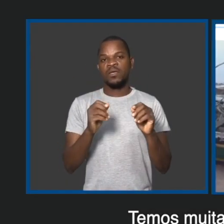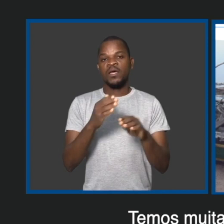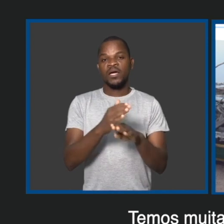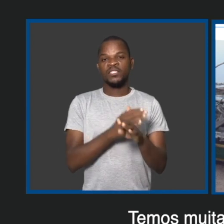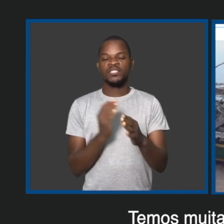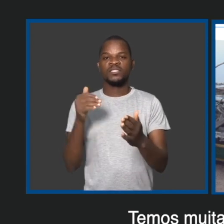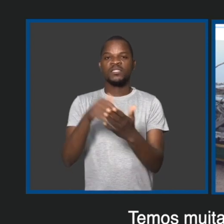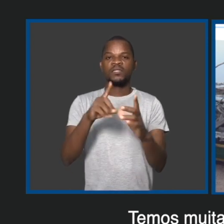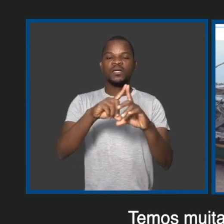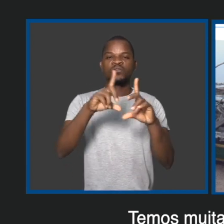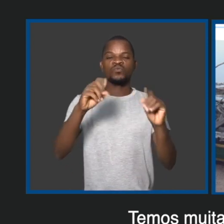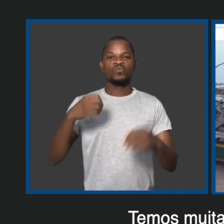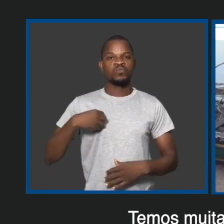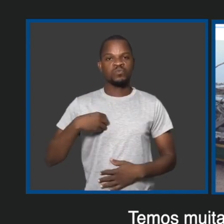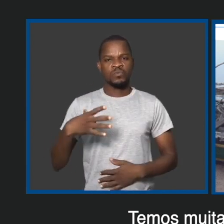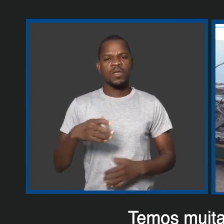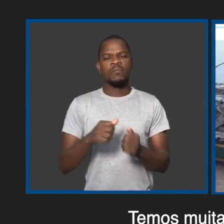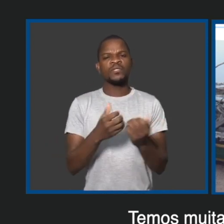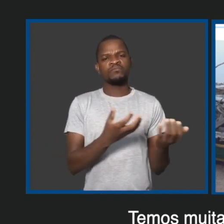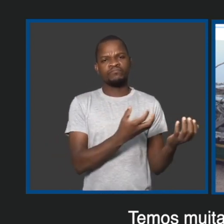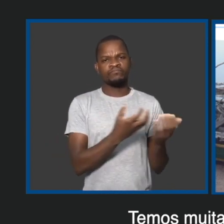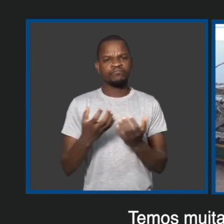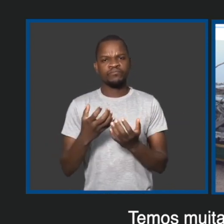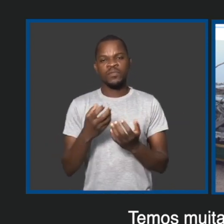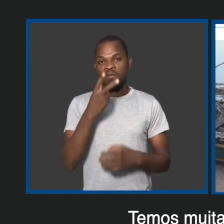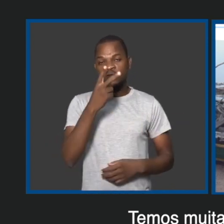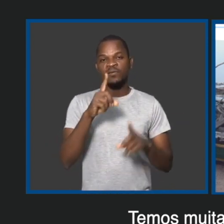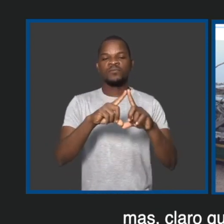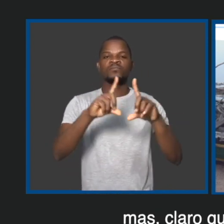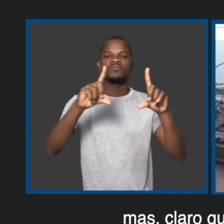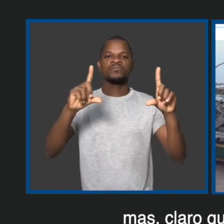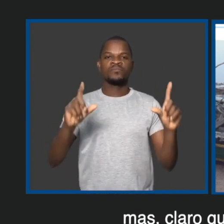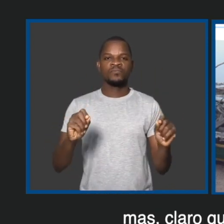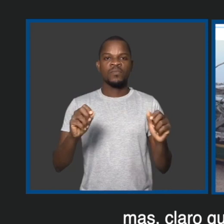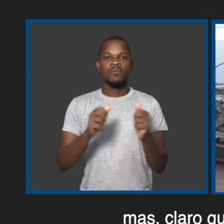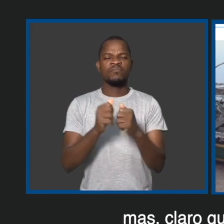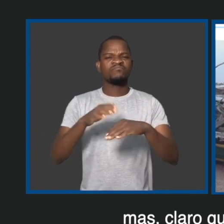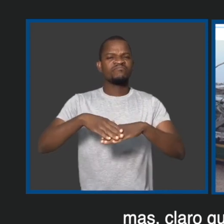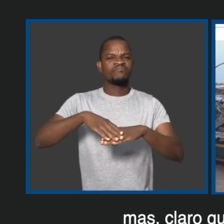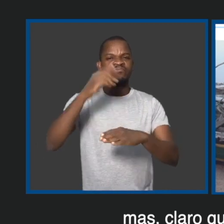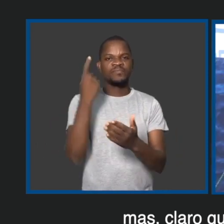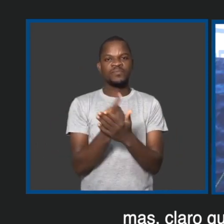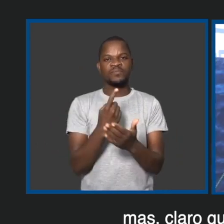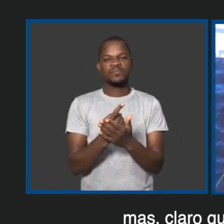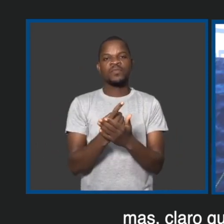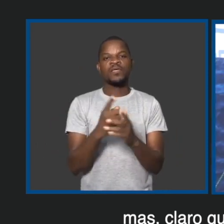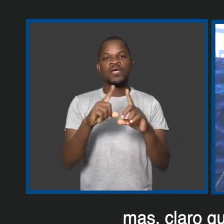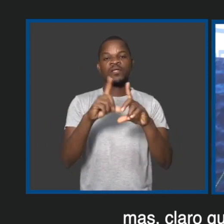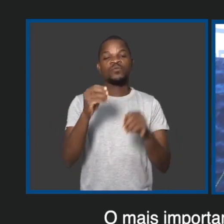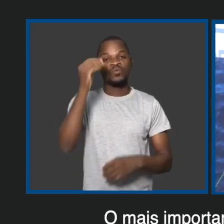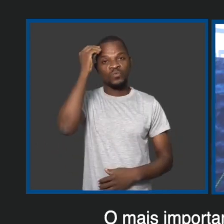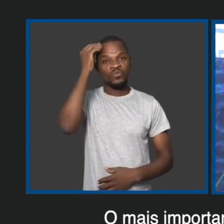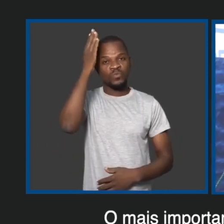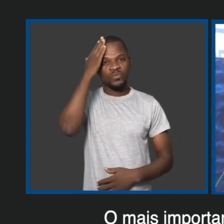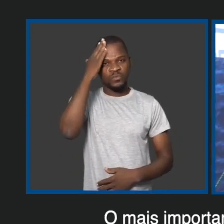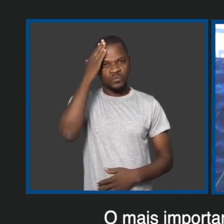Realmente, acho que temos muitas opções antes de chegarmos à questão de riqueza. Mas, claro, que precisamos levar em consideração